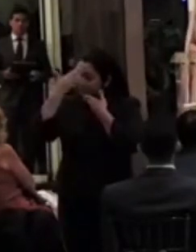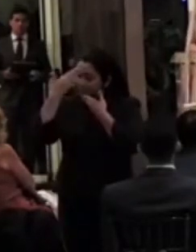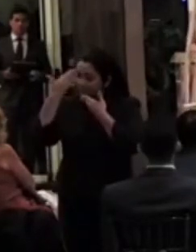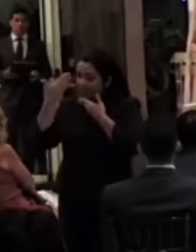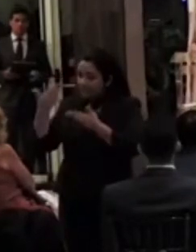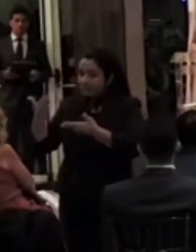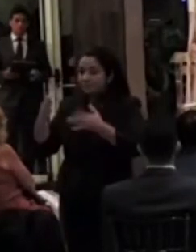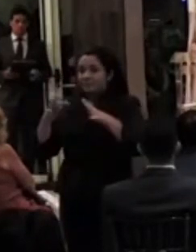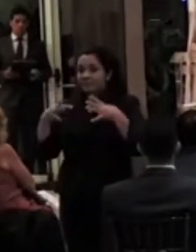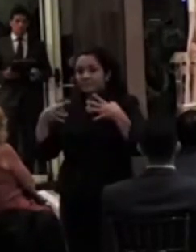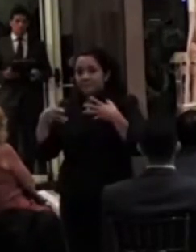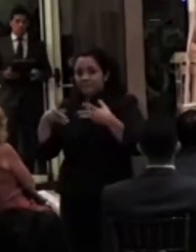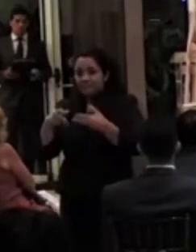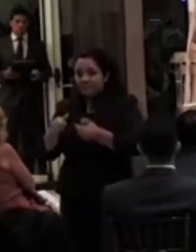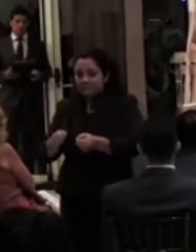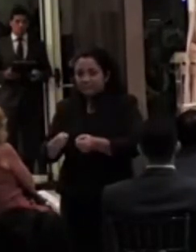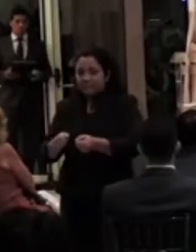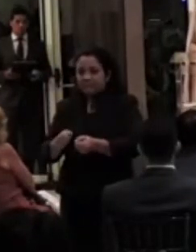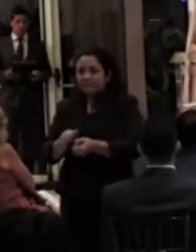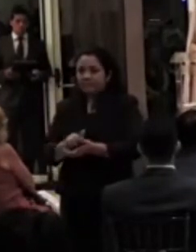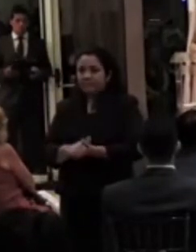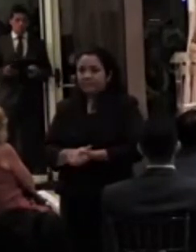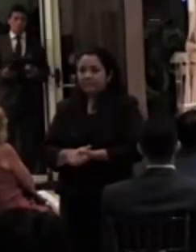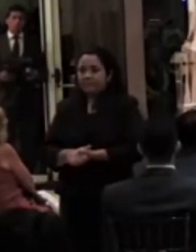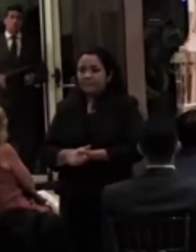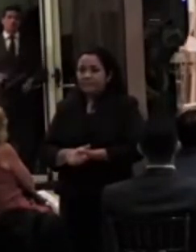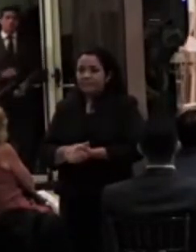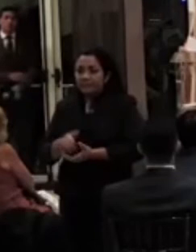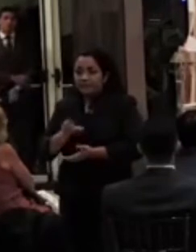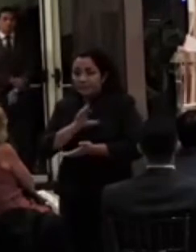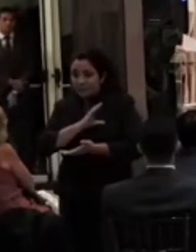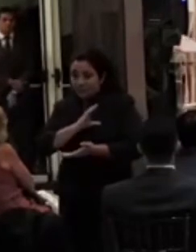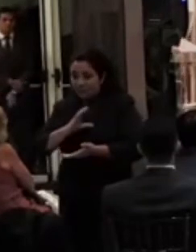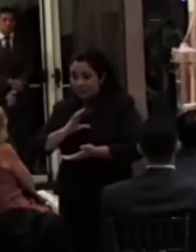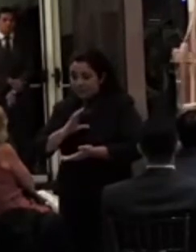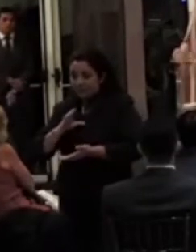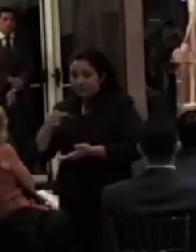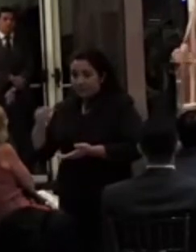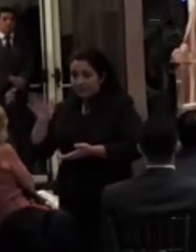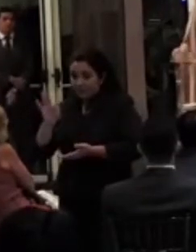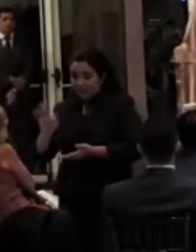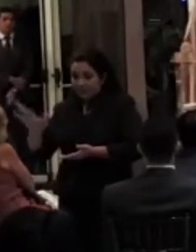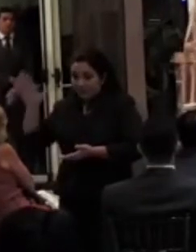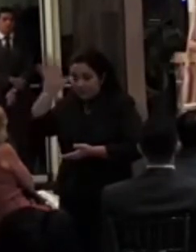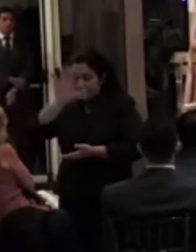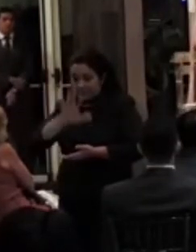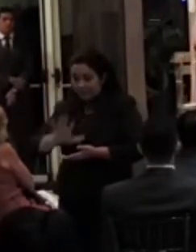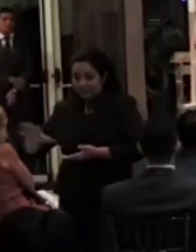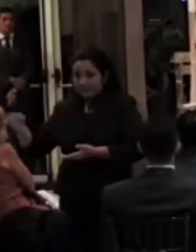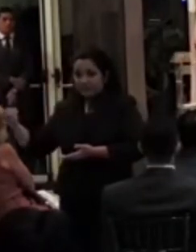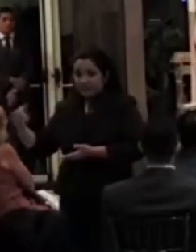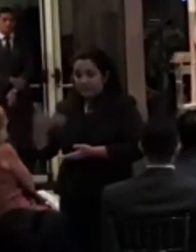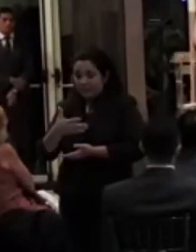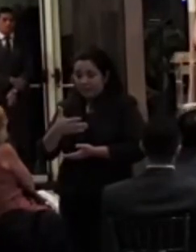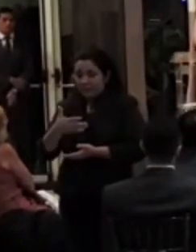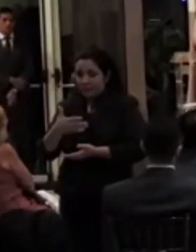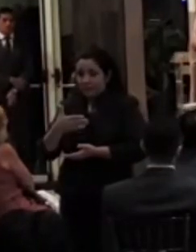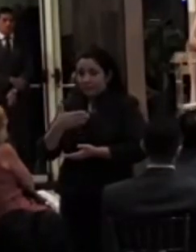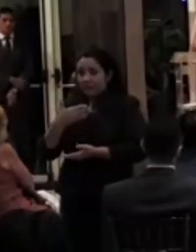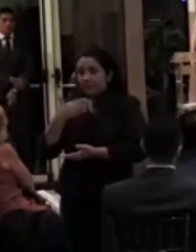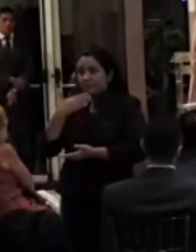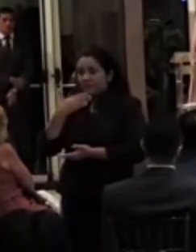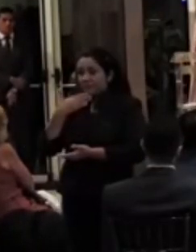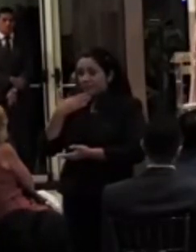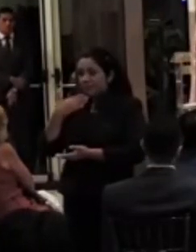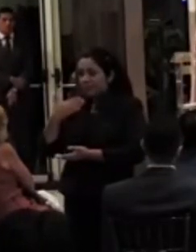a todos os nossos novos conselheiros federais e peço licença para, em nome